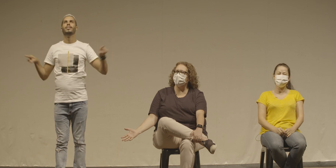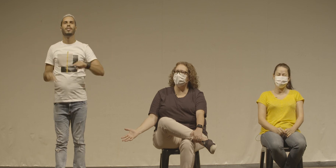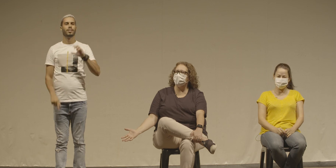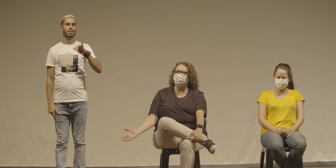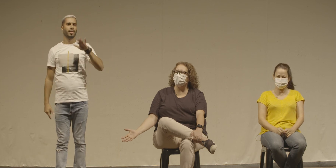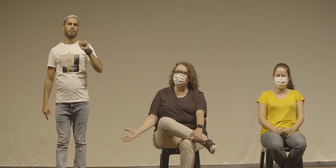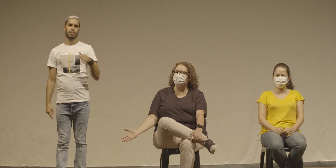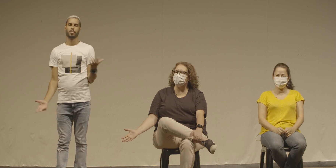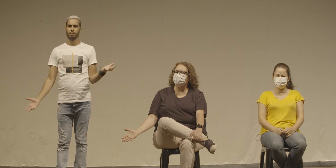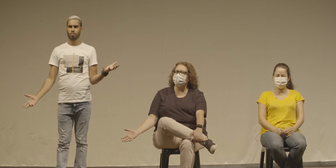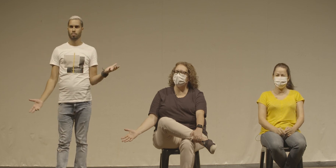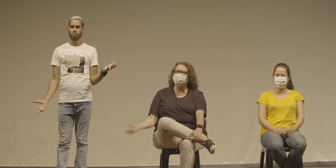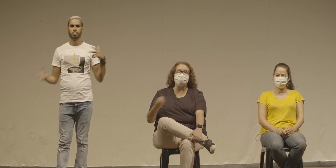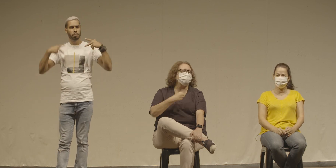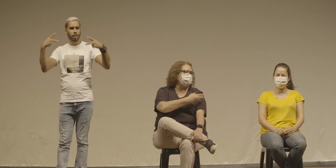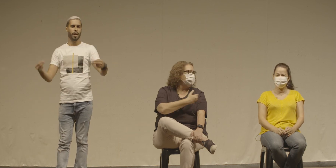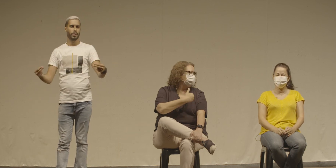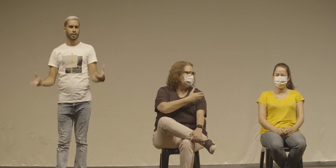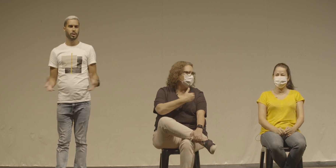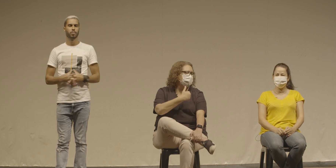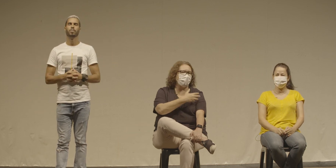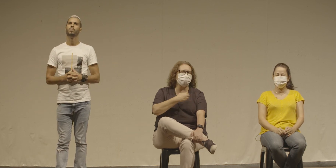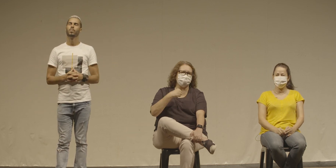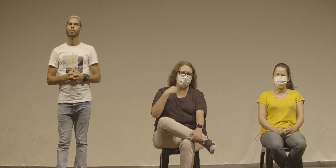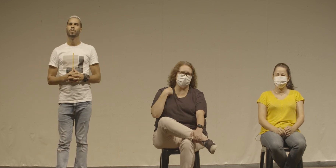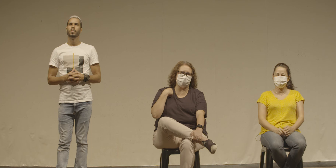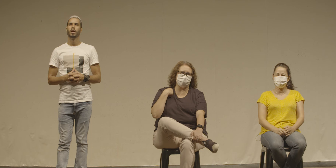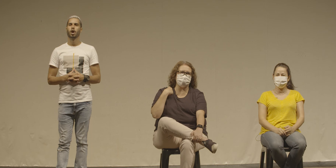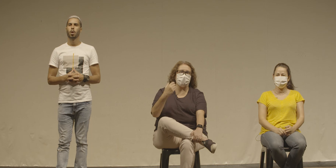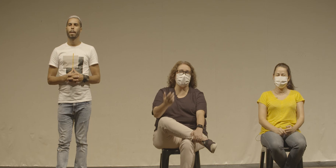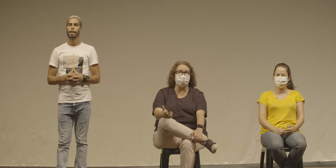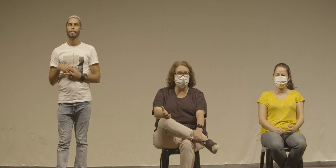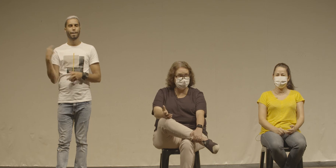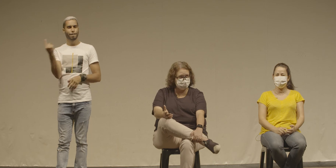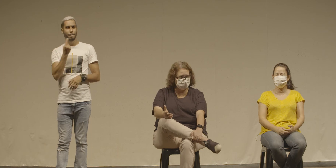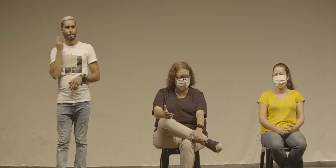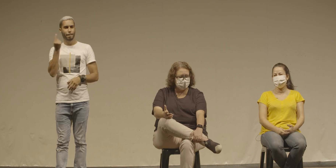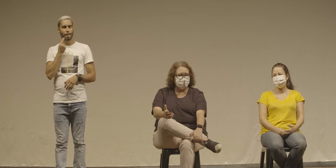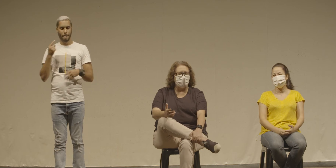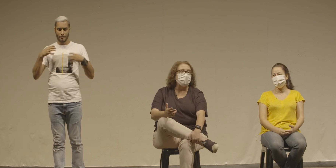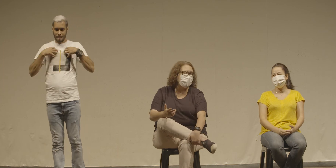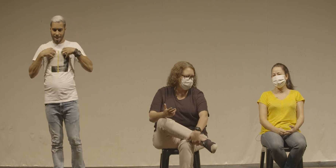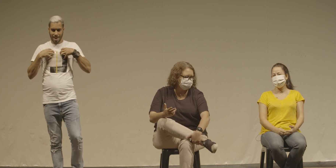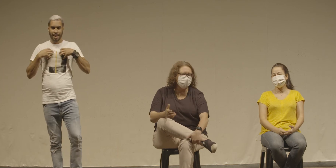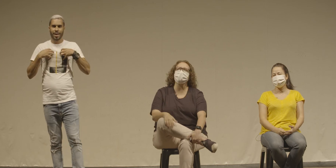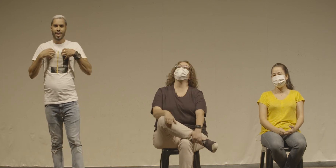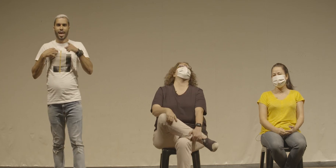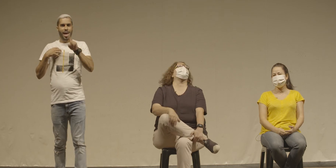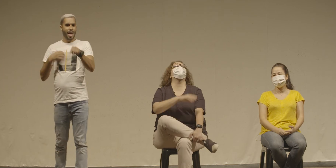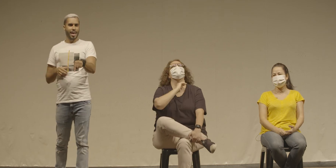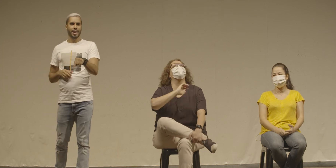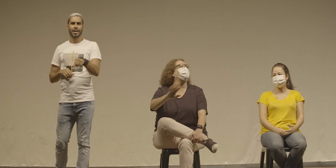Então, a gente, né, a nossa expectativa era essa. A gente